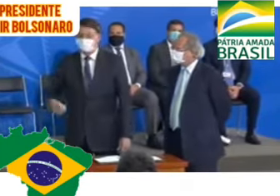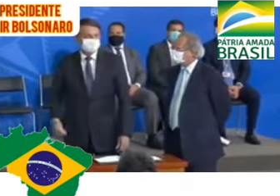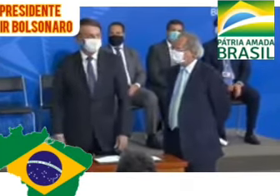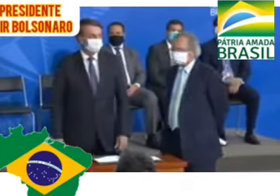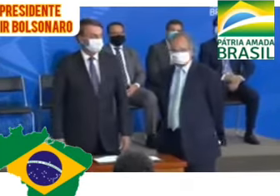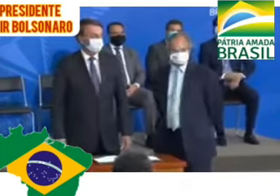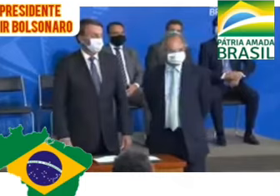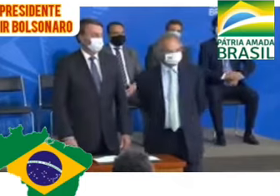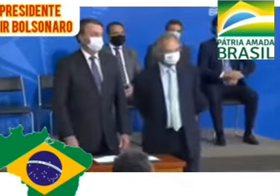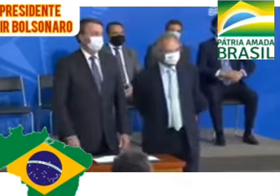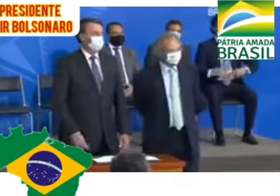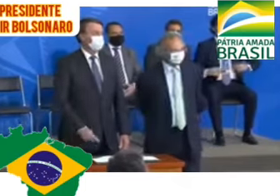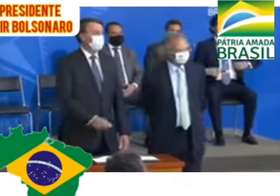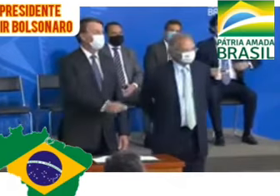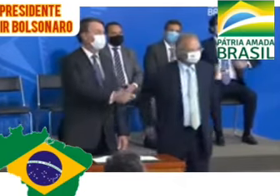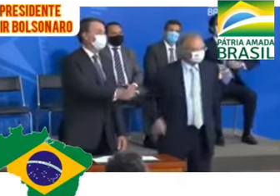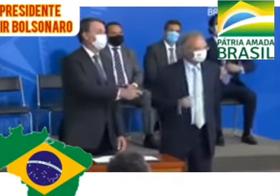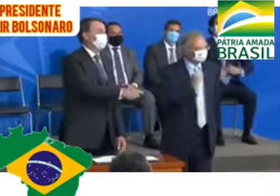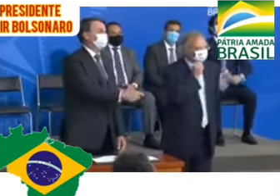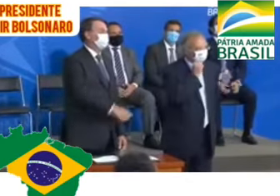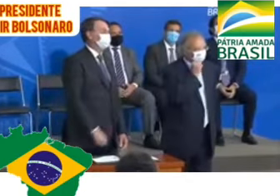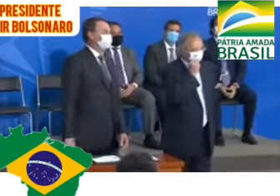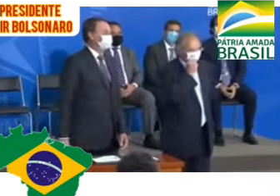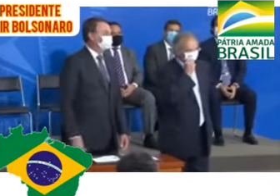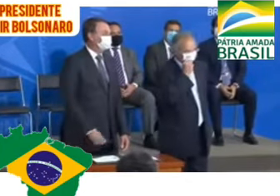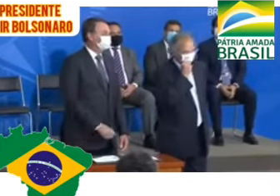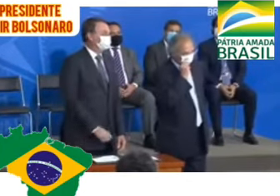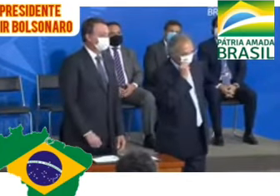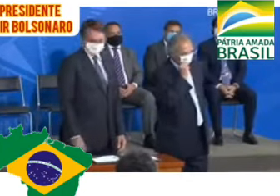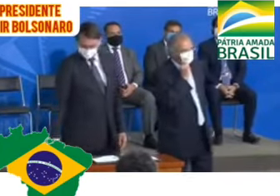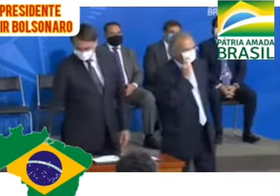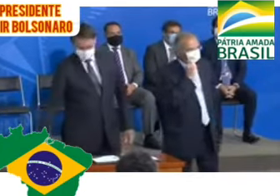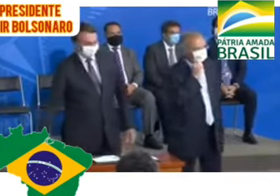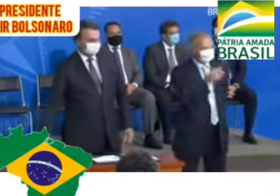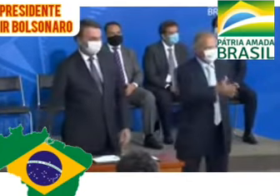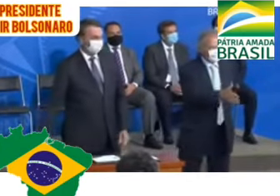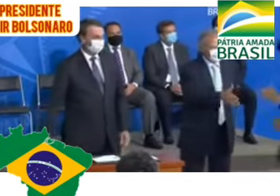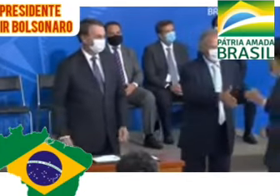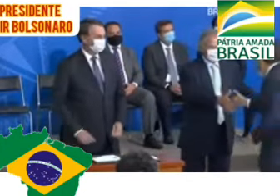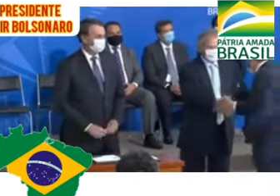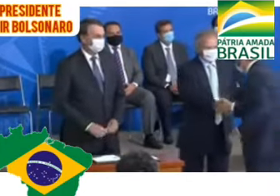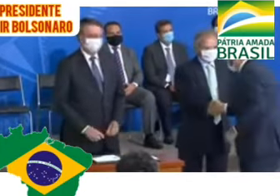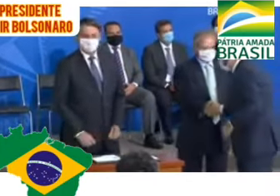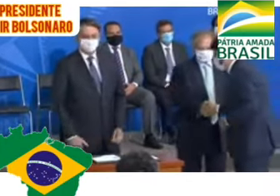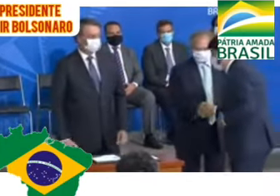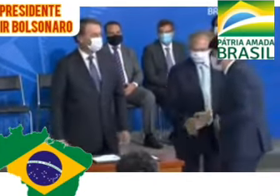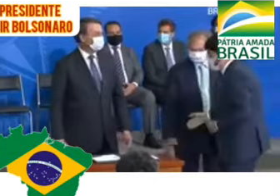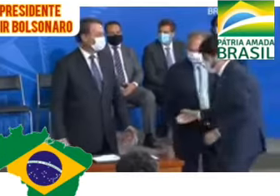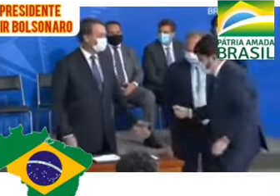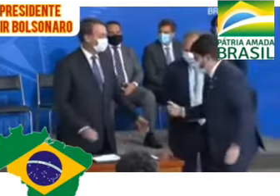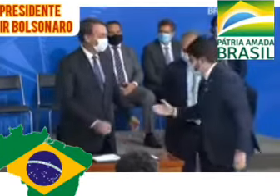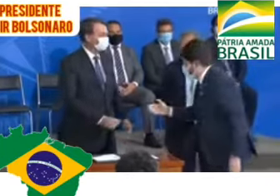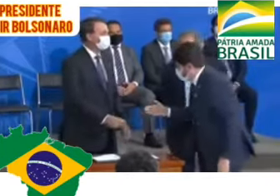Quem é o relator? Chamamos o relator para que acompanhe a assinatura.